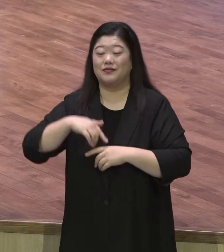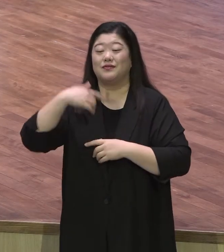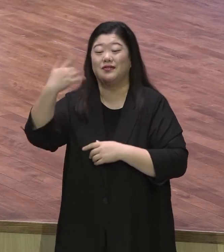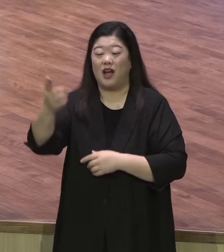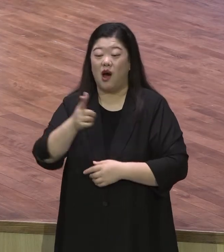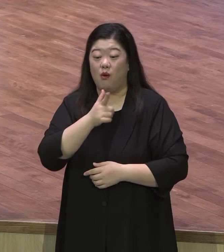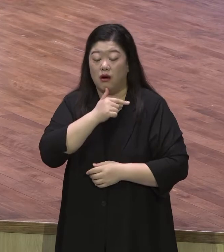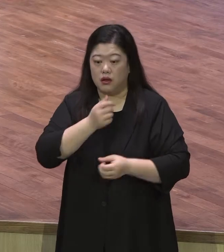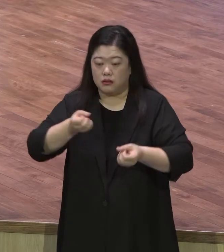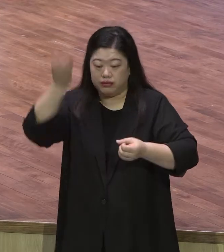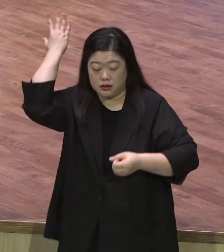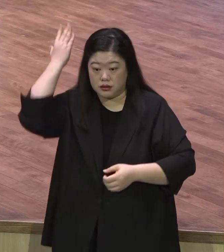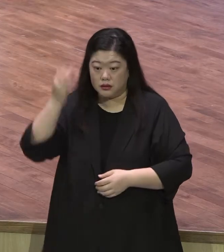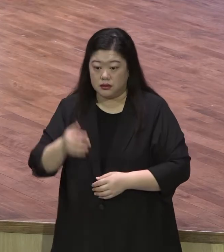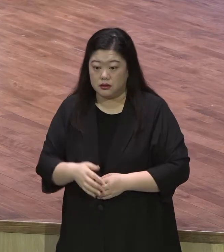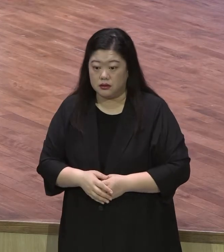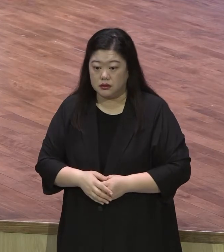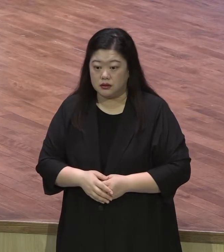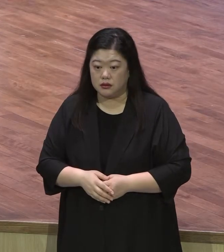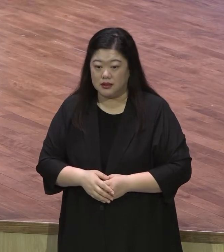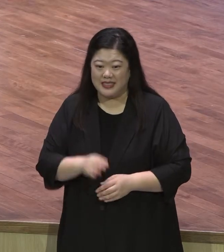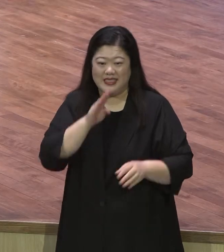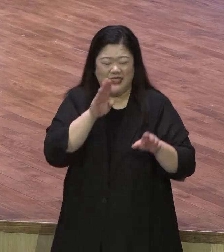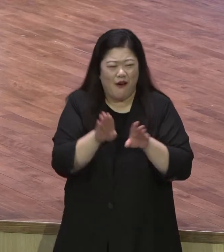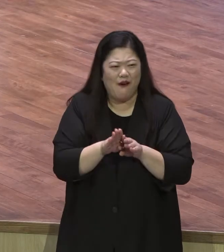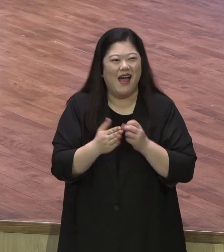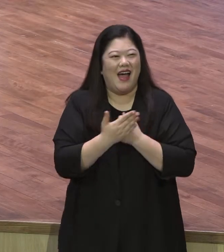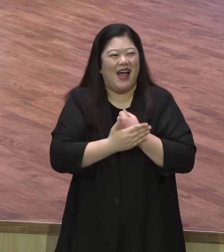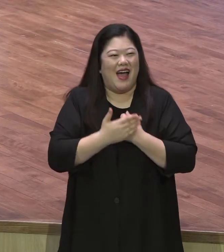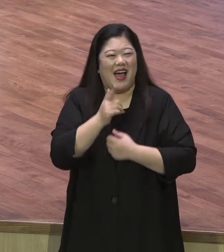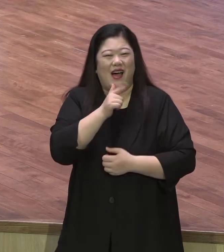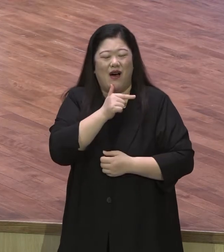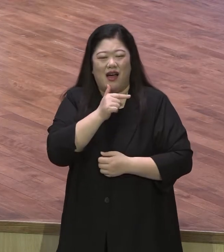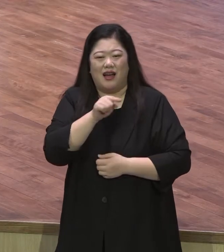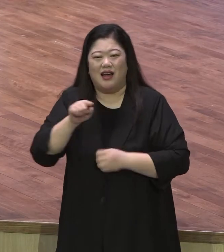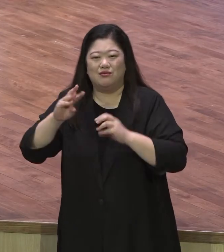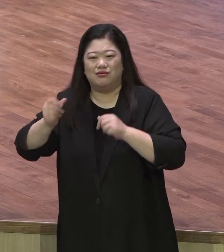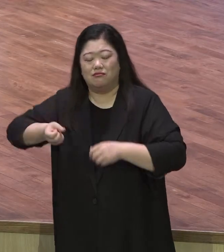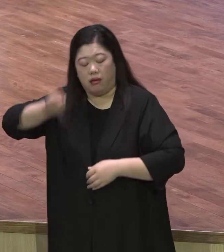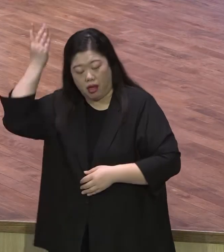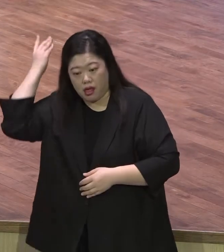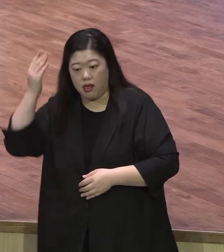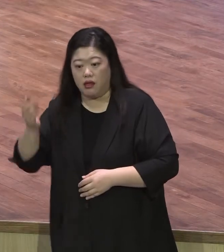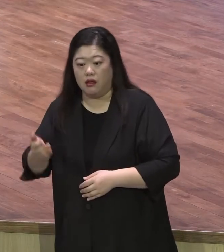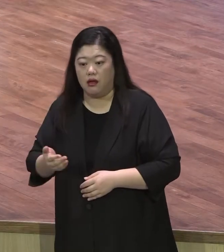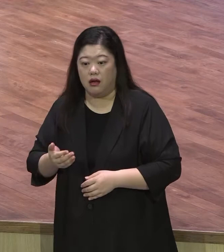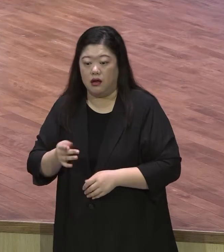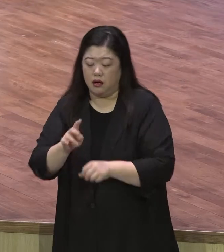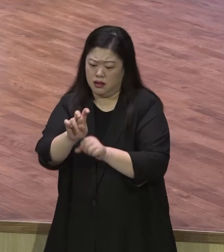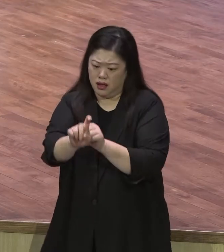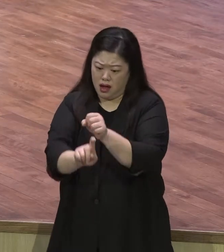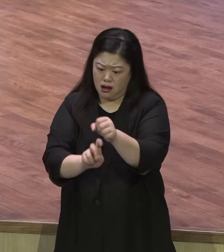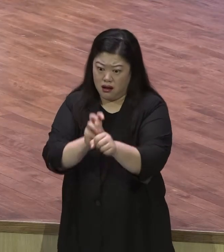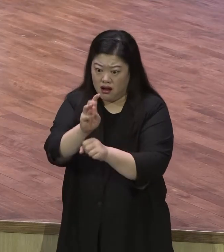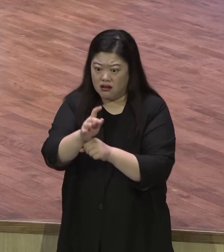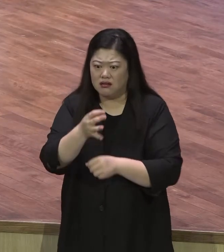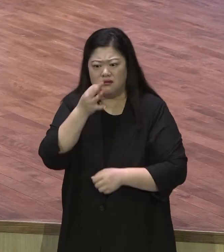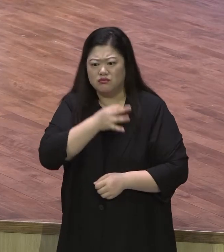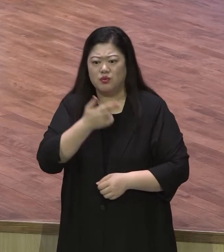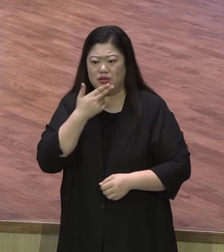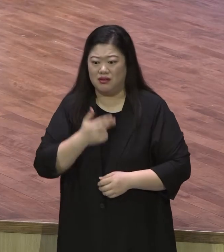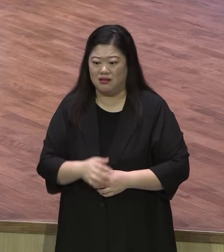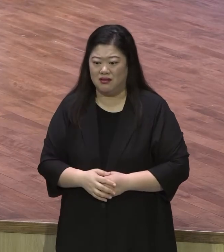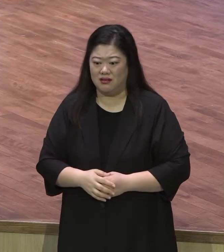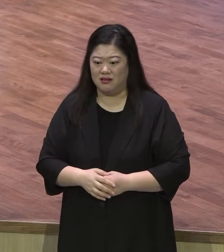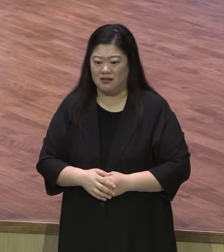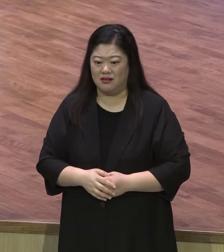수년 수십년을 그렇게 반복합니다. 아무것도 없어 속에 아무것도 다 뺏어가버리고